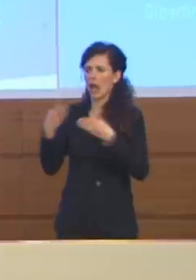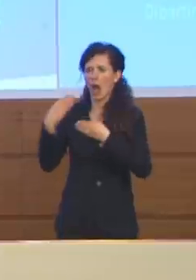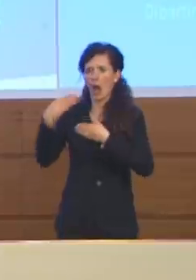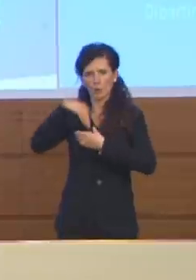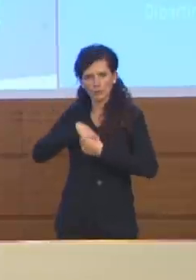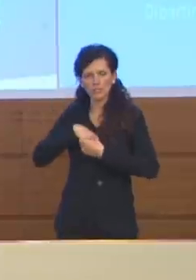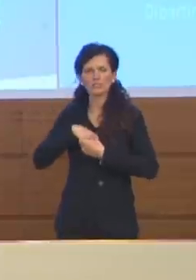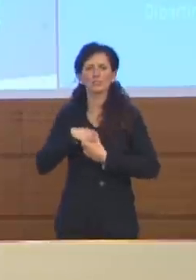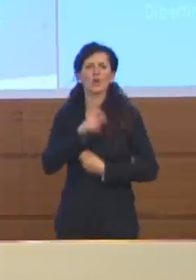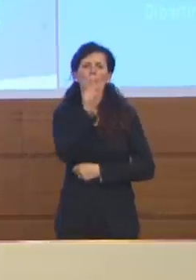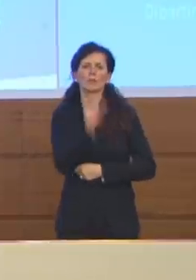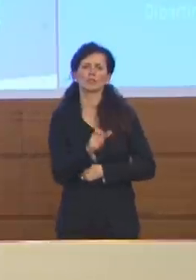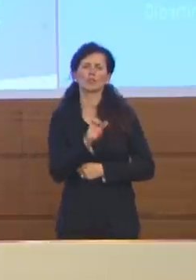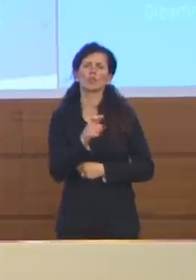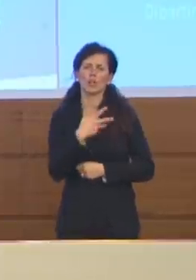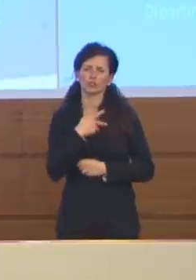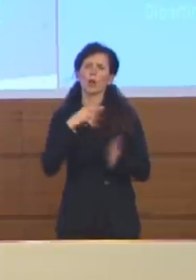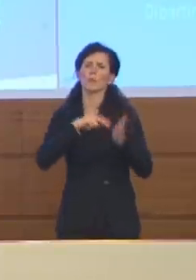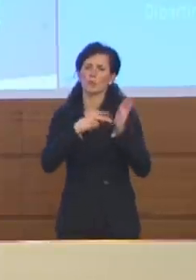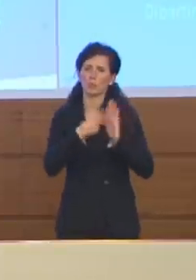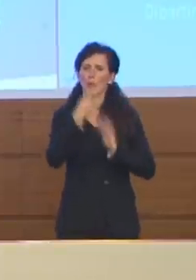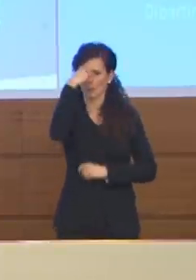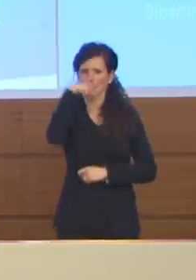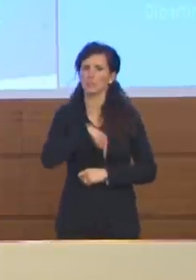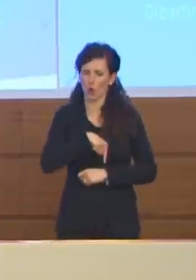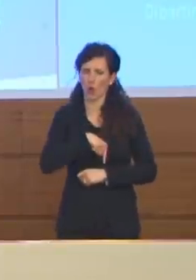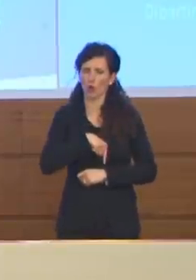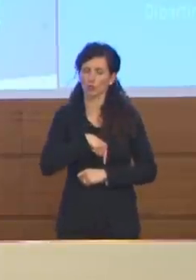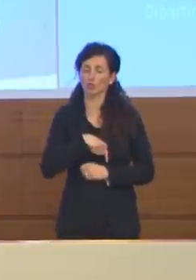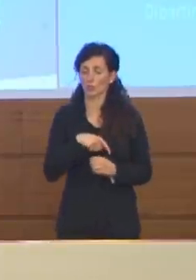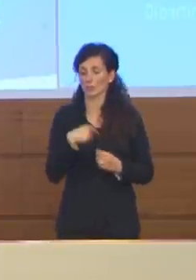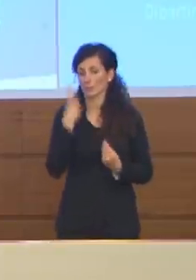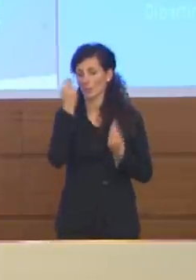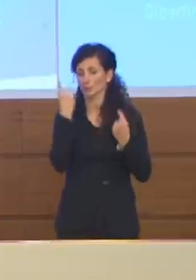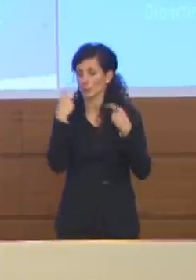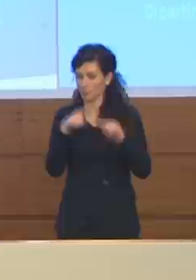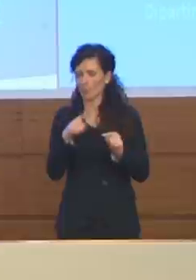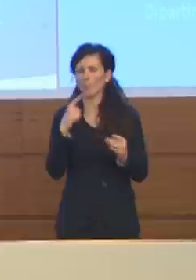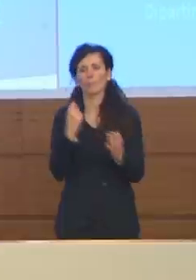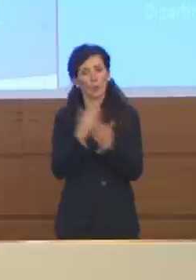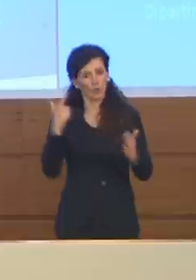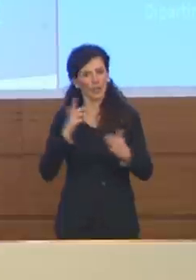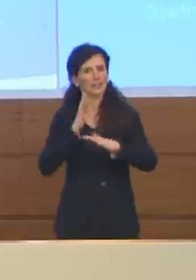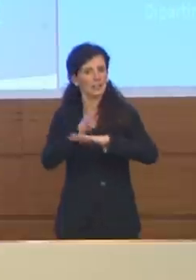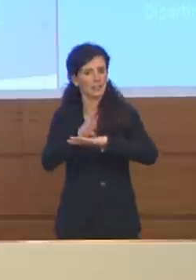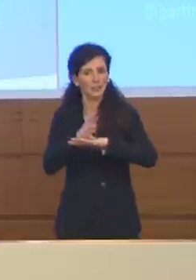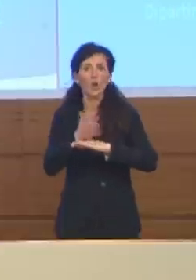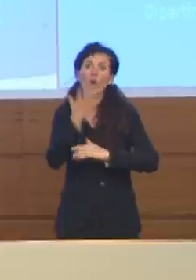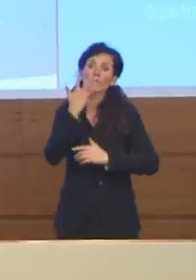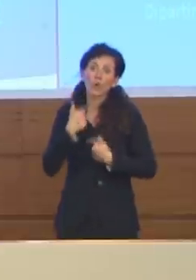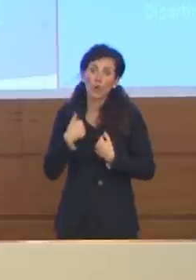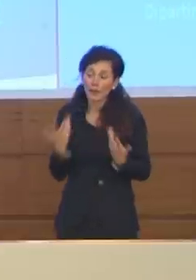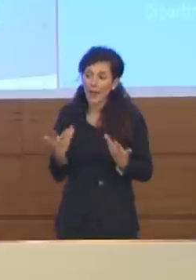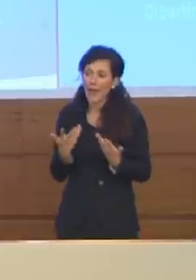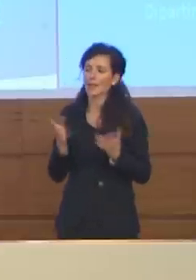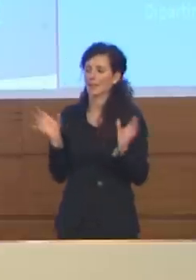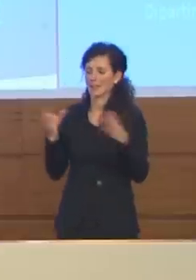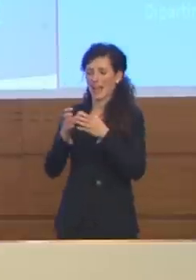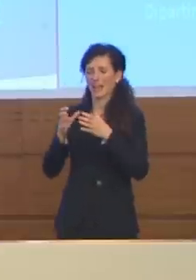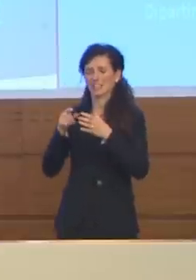persone con disturbi psicologici vorrei essere confortato che invece all'interno della tasca forse queste tematiche siano belle come dire